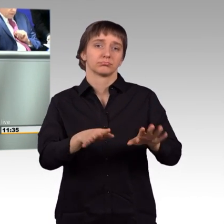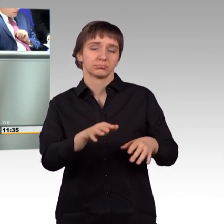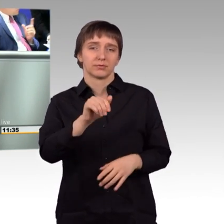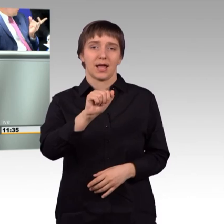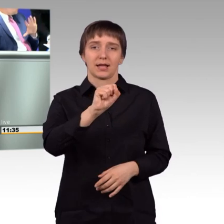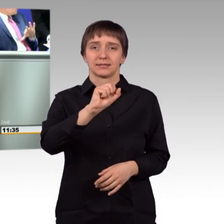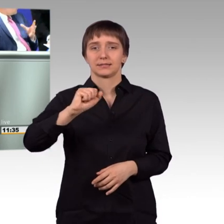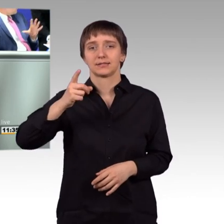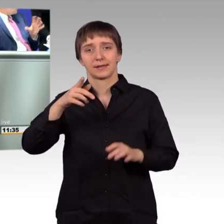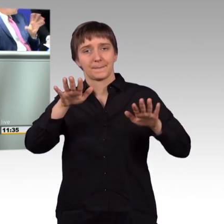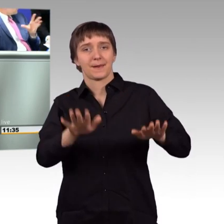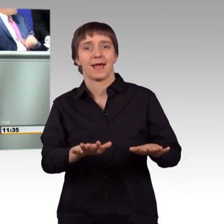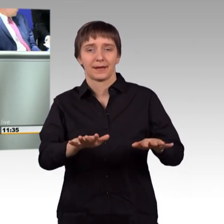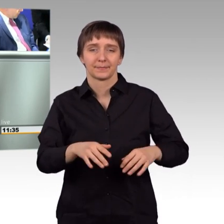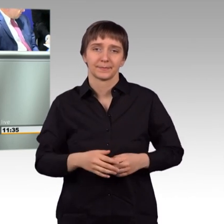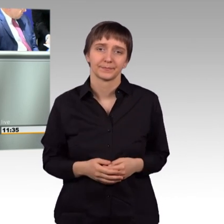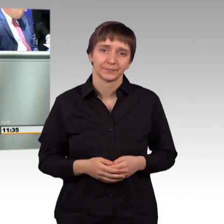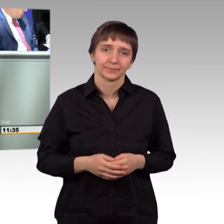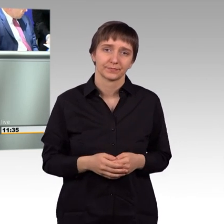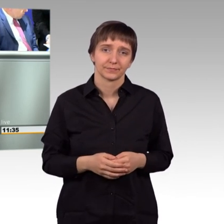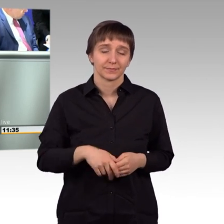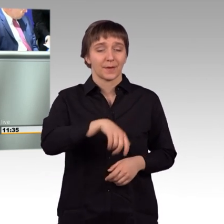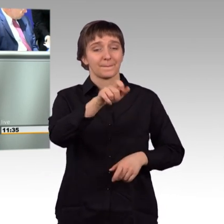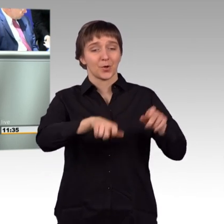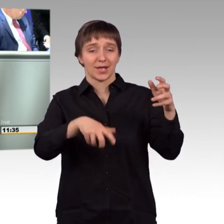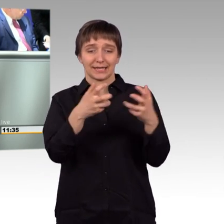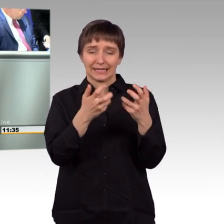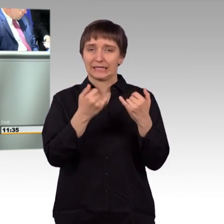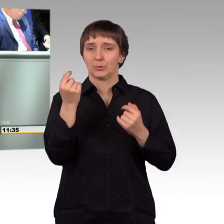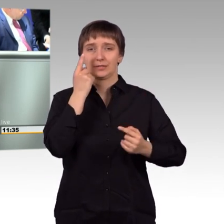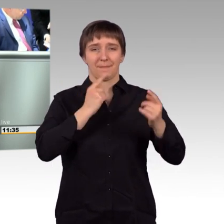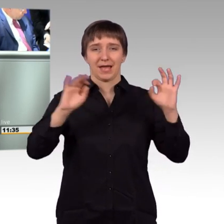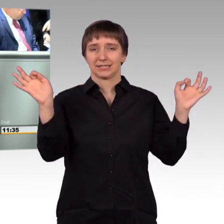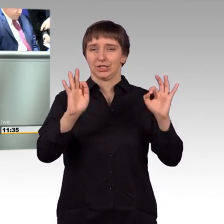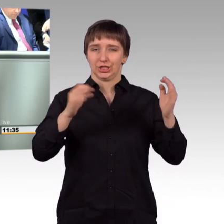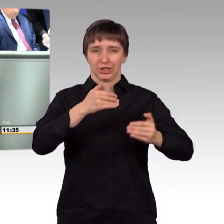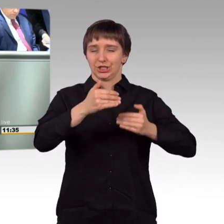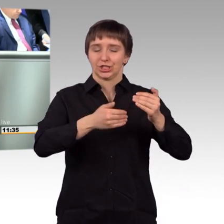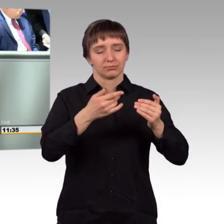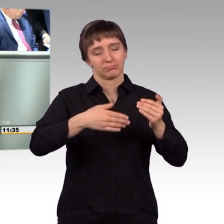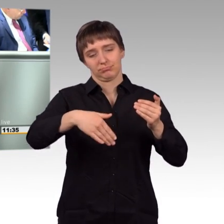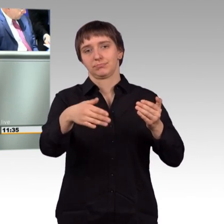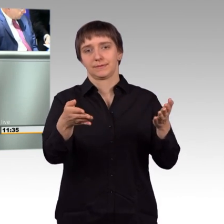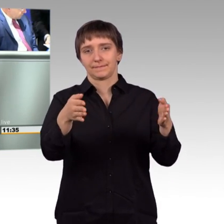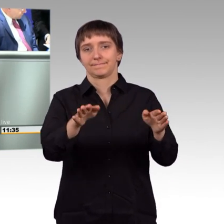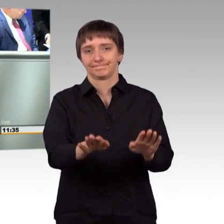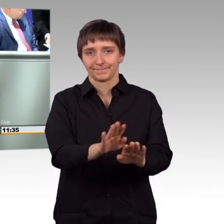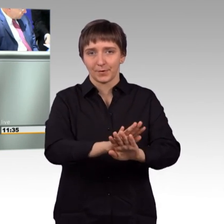Bürgerkrieg, so dramatisch es jetzt noch verläuft, scheint dem Ende zuzugehen. Und es ist die Zeit, über den Wiederaufbau Syriens nachzudenken.